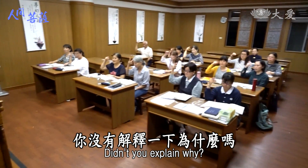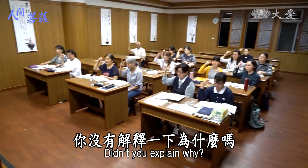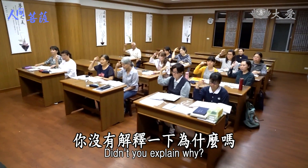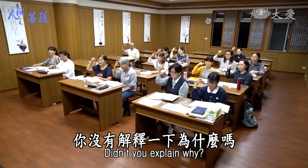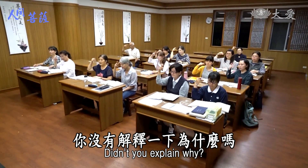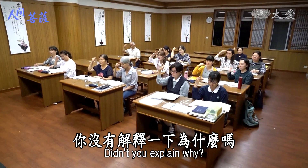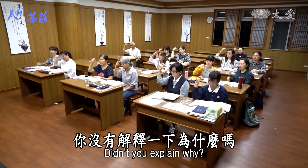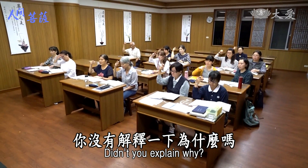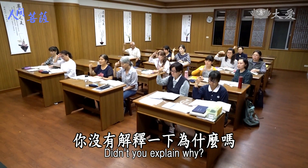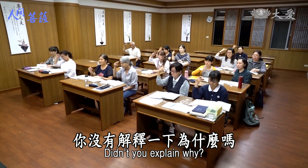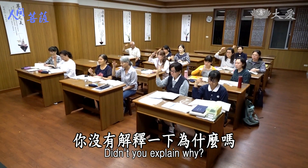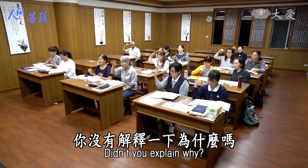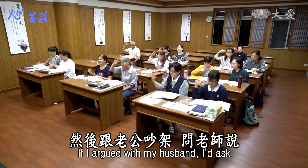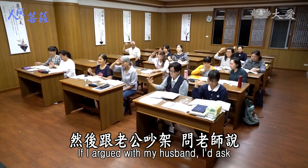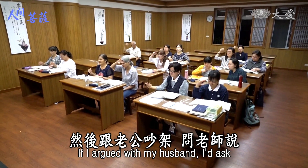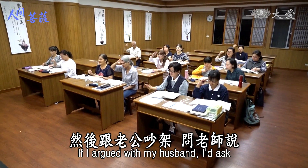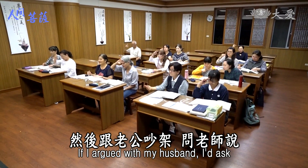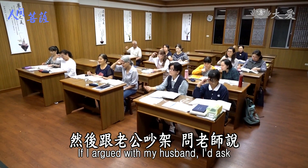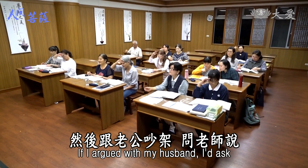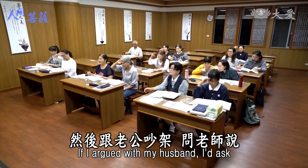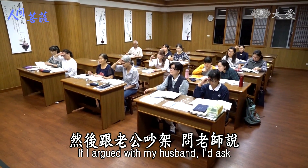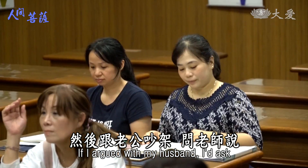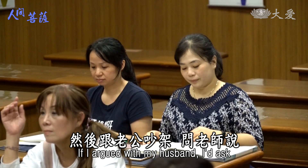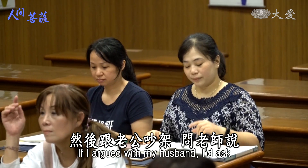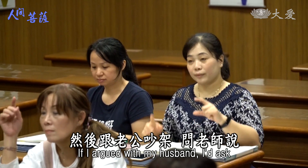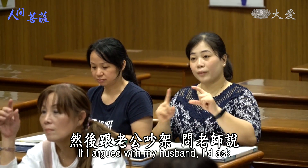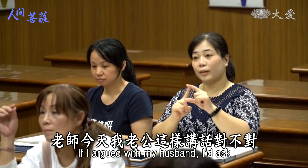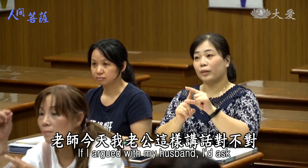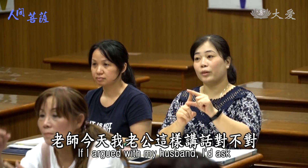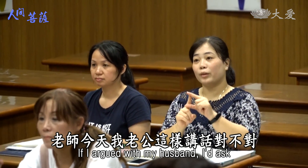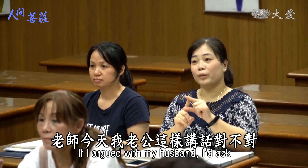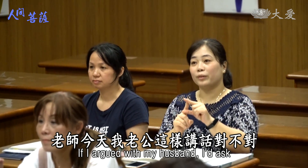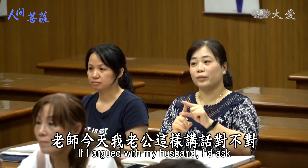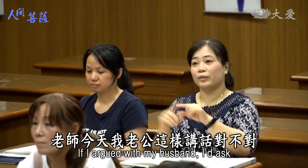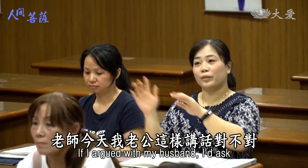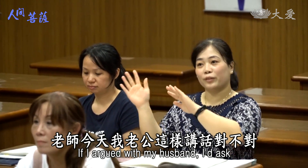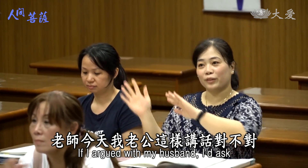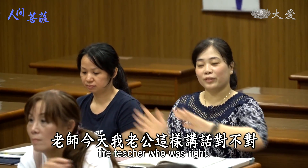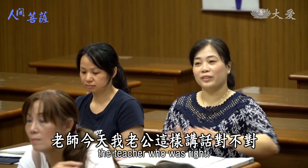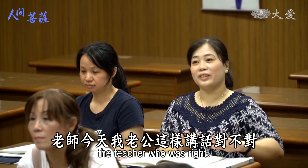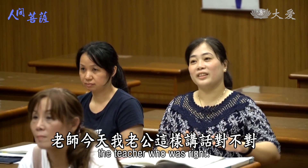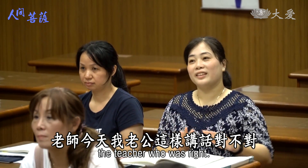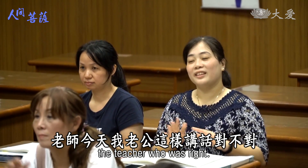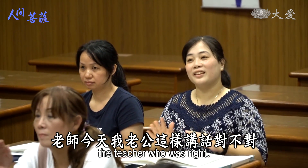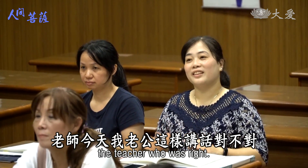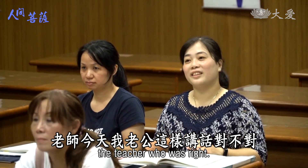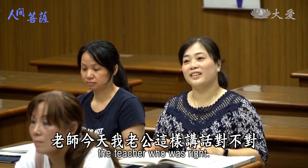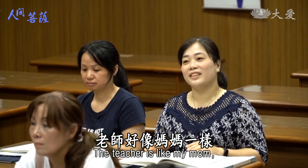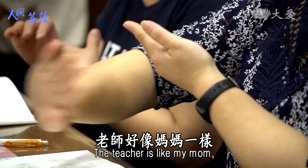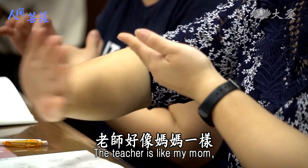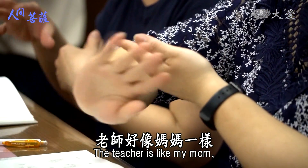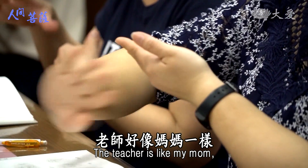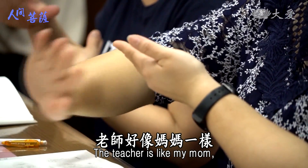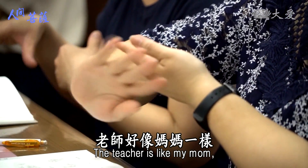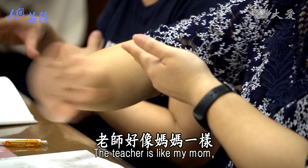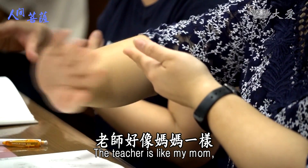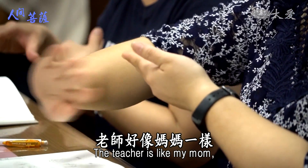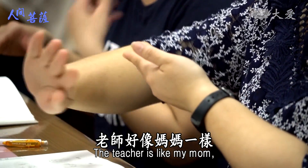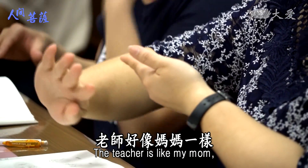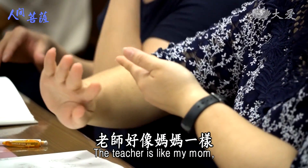解释一下为什么呢？ 然后跟老公吵架，问老师说，老师，今天我老公这样讲话对不对？老师好像妈妈一样，